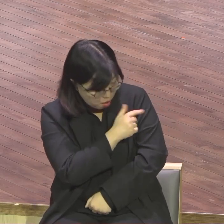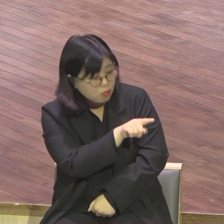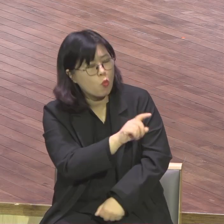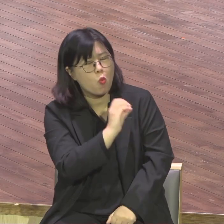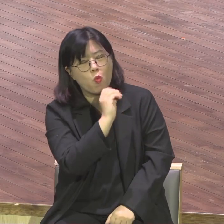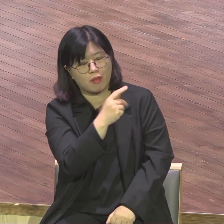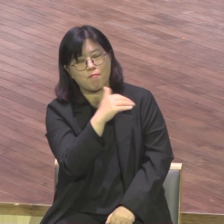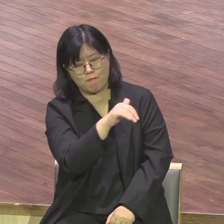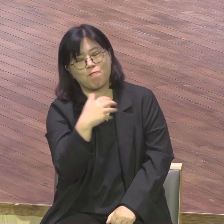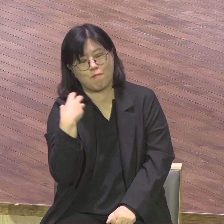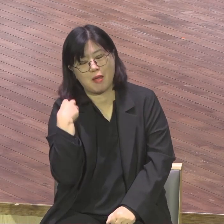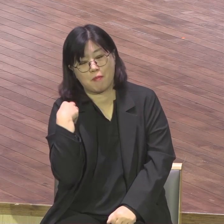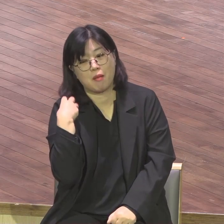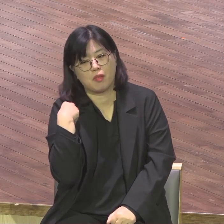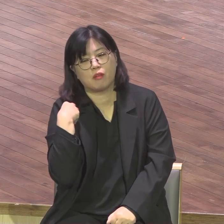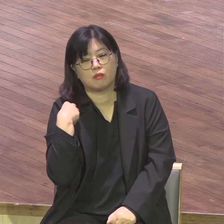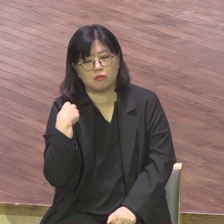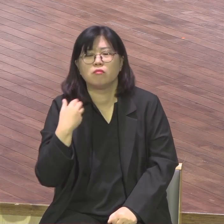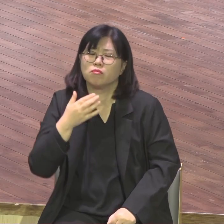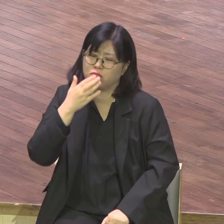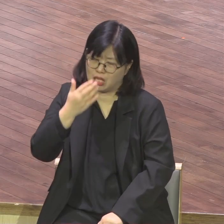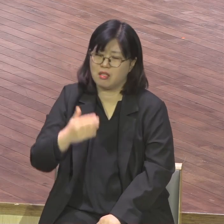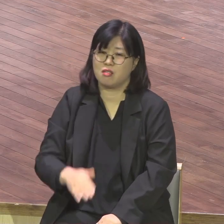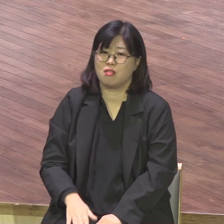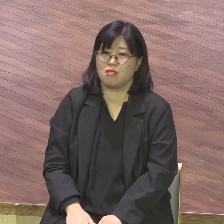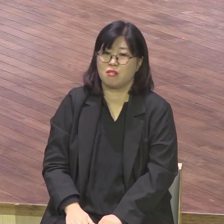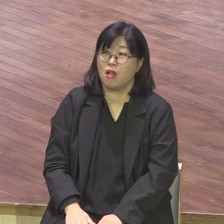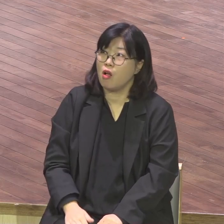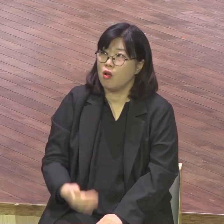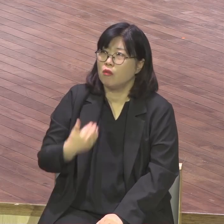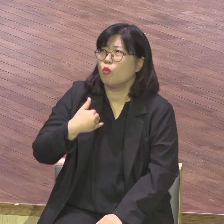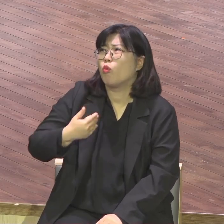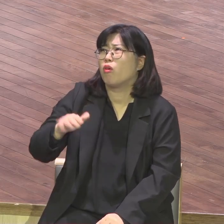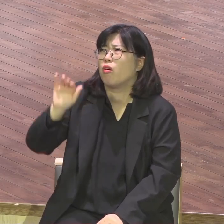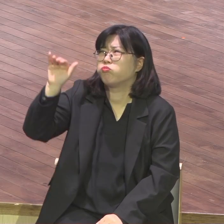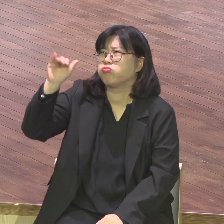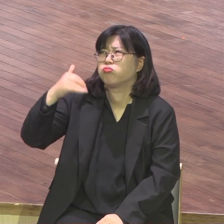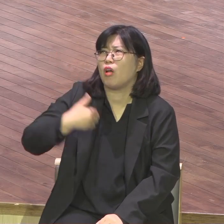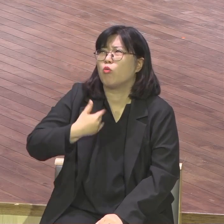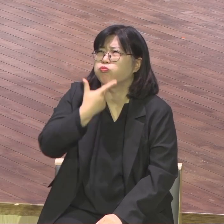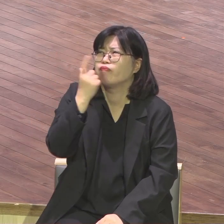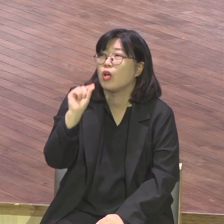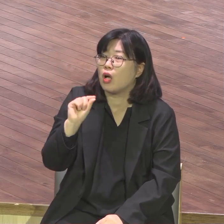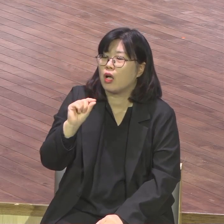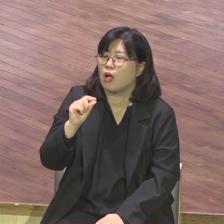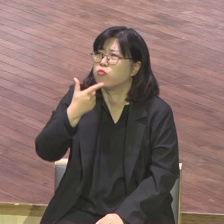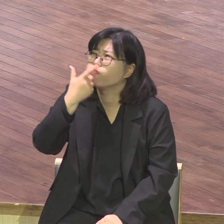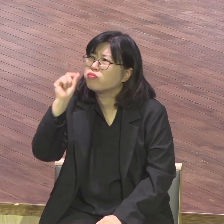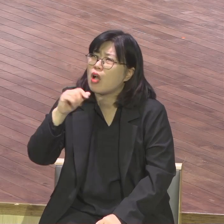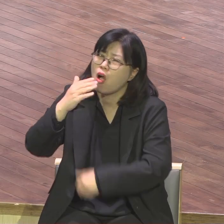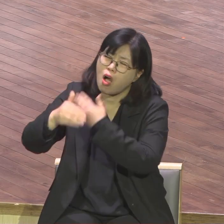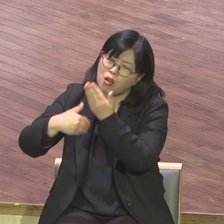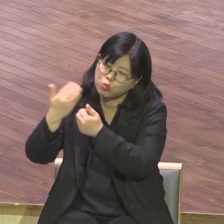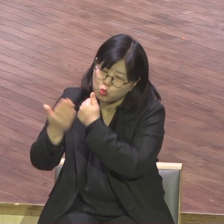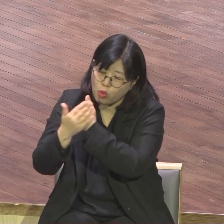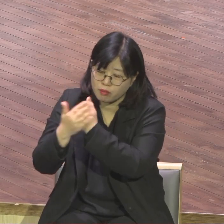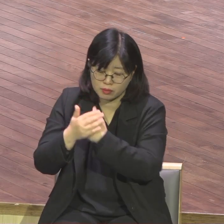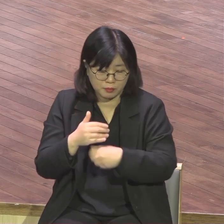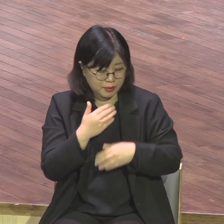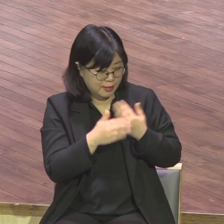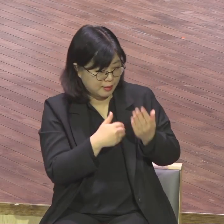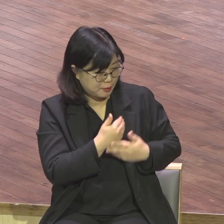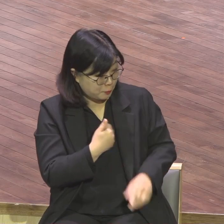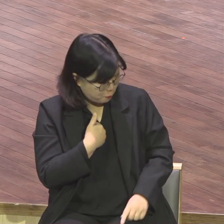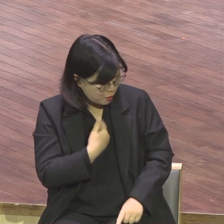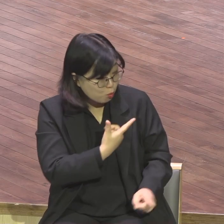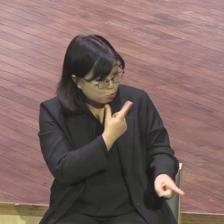사람 기도하면 능력으로. 아멘. 능력으로 역사하신다니까. 뭐 작은 자가 철을 이루고 약한 자가 강구 이루고 나